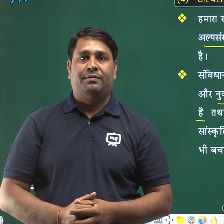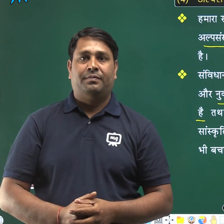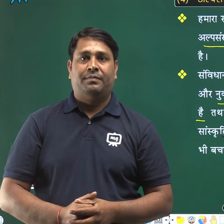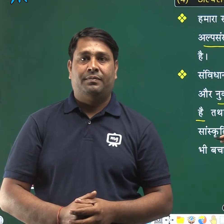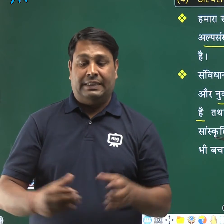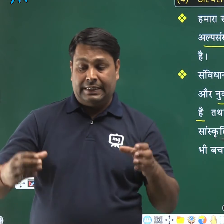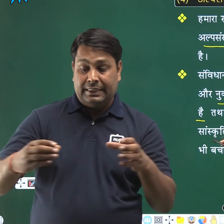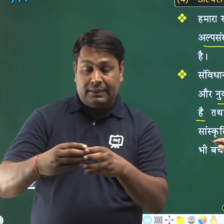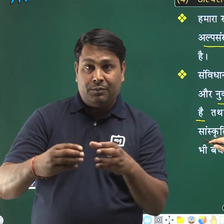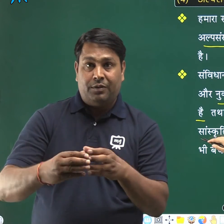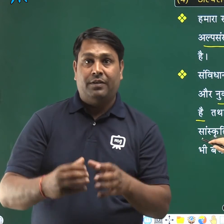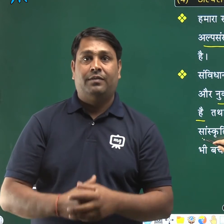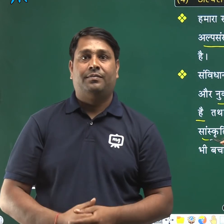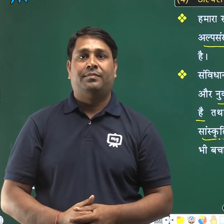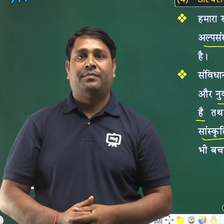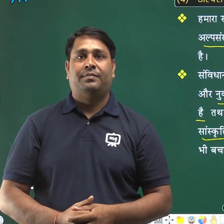समुदाय के